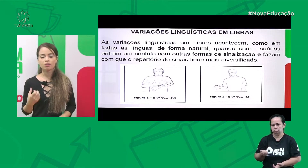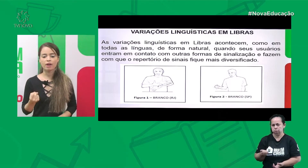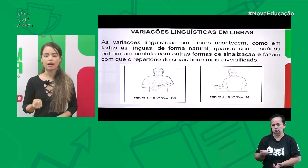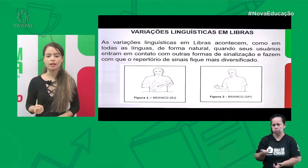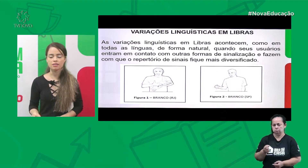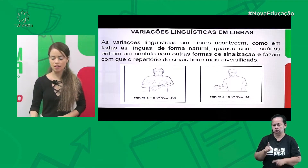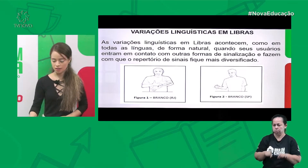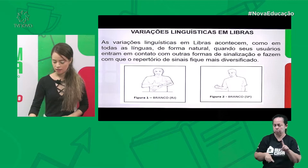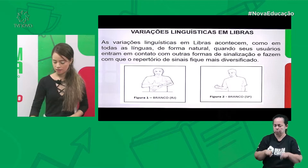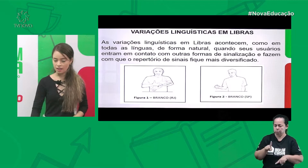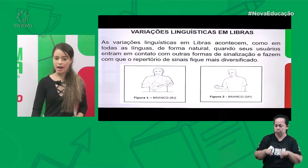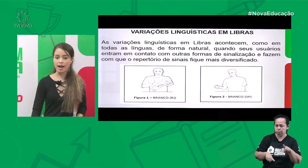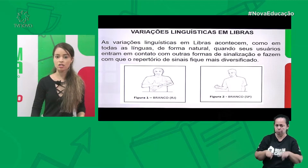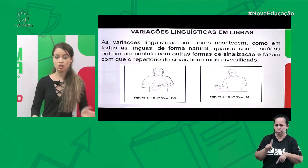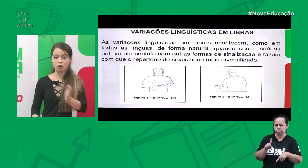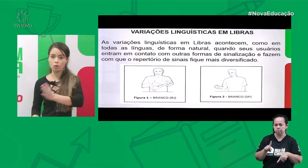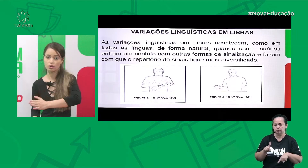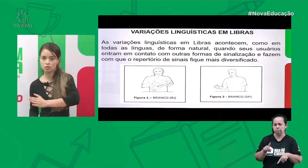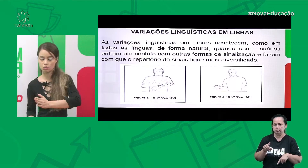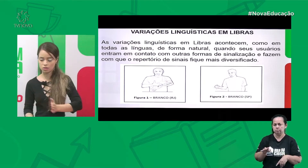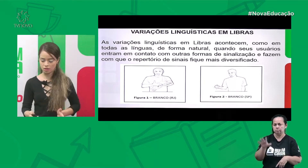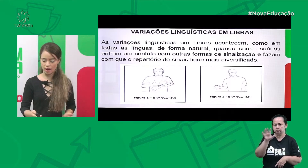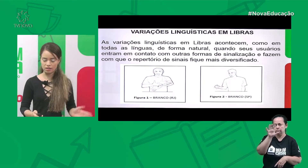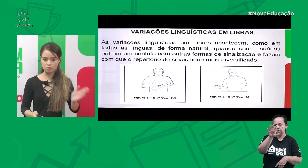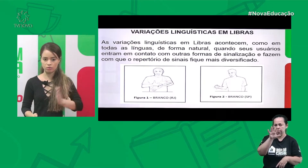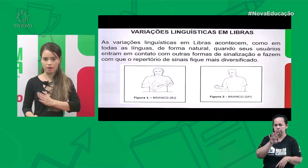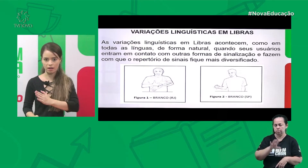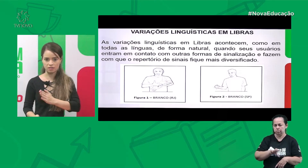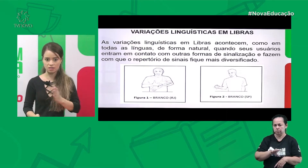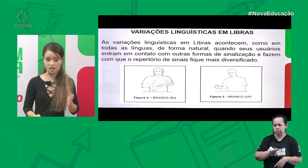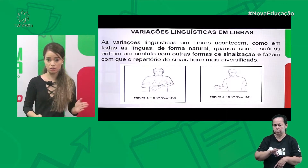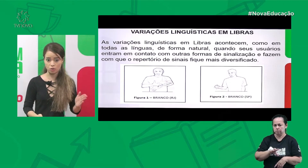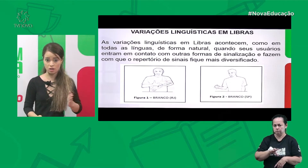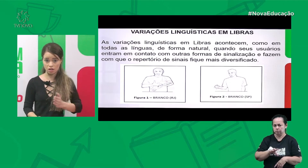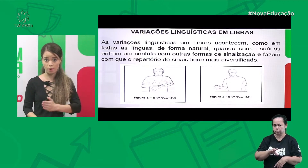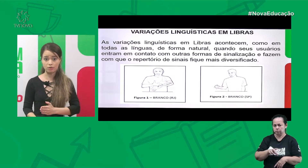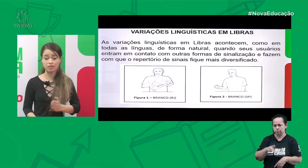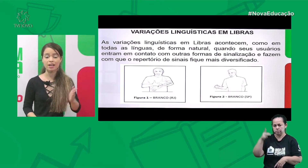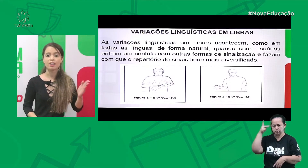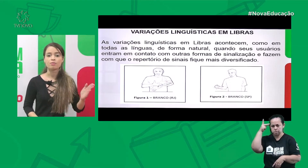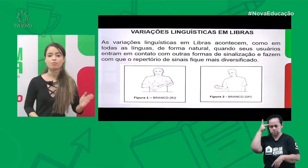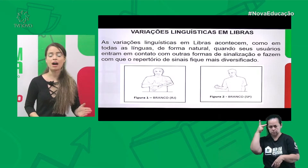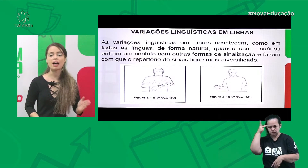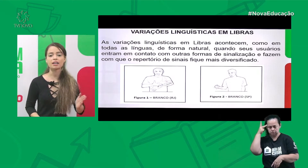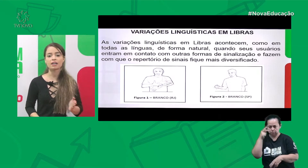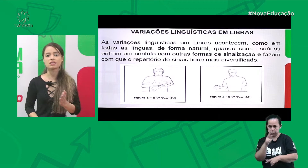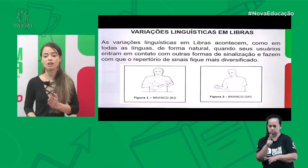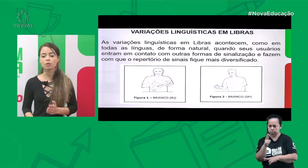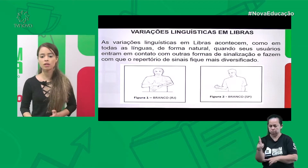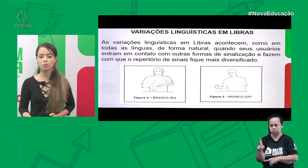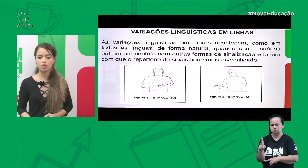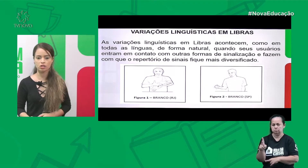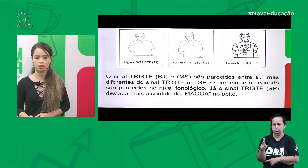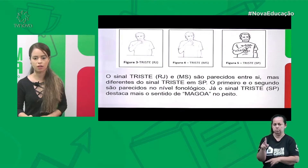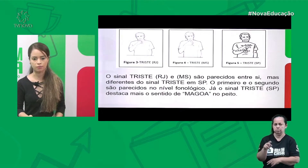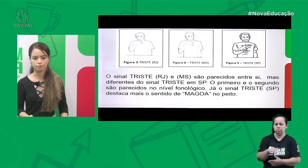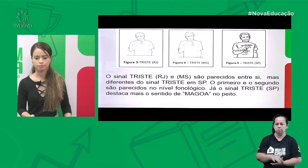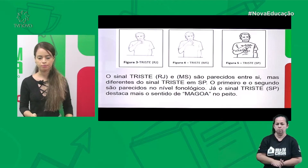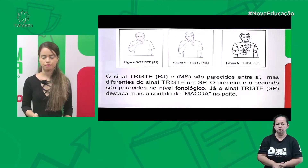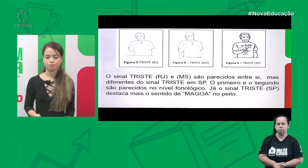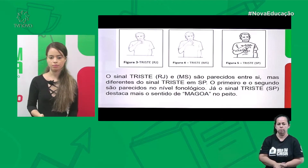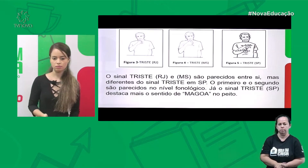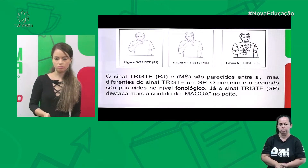uma diferença de regiões. Os sinais são diferentes nas regiões. É chamado de variação linguística.